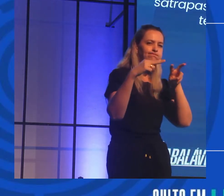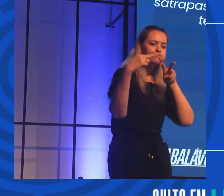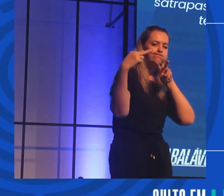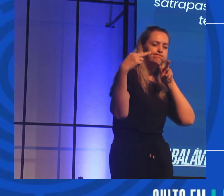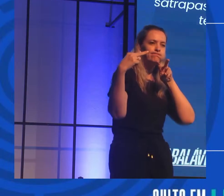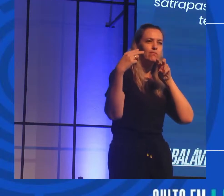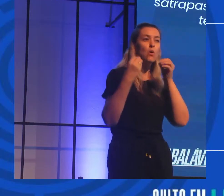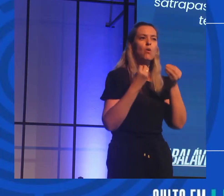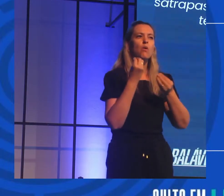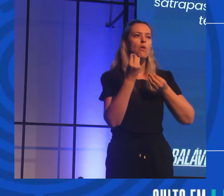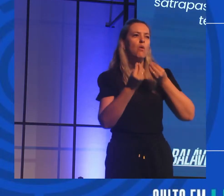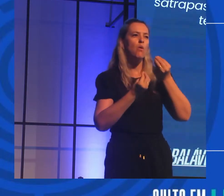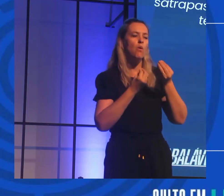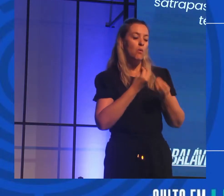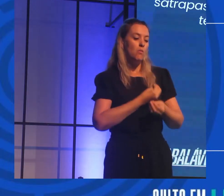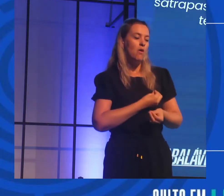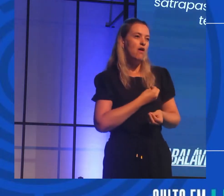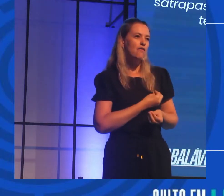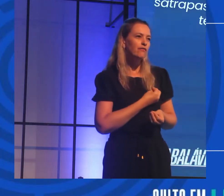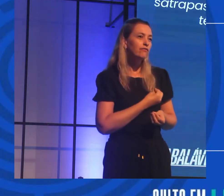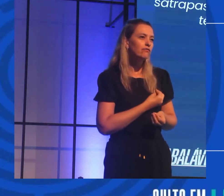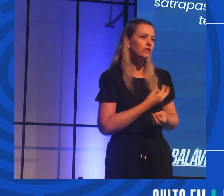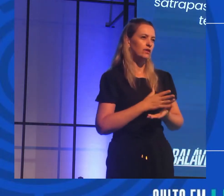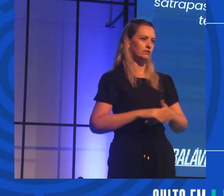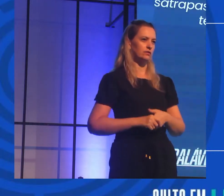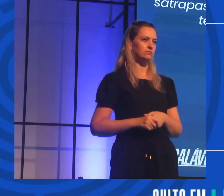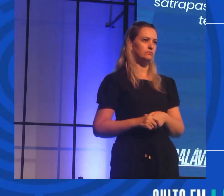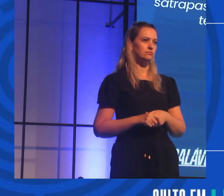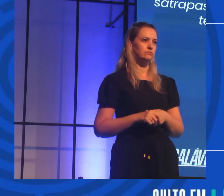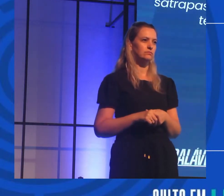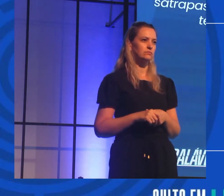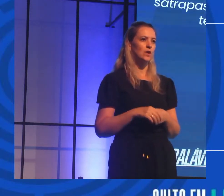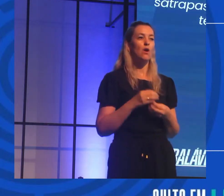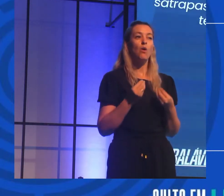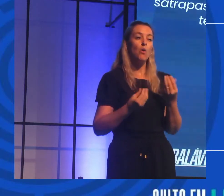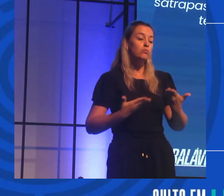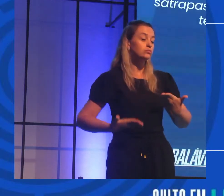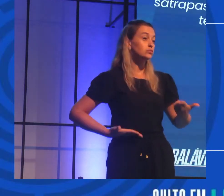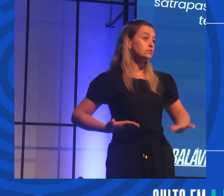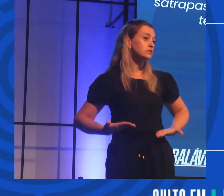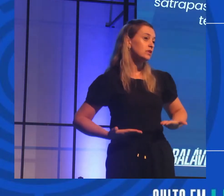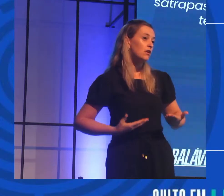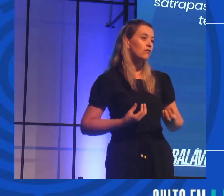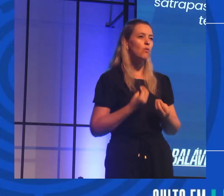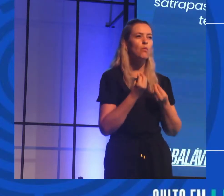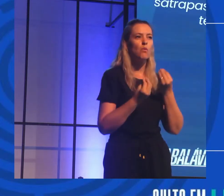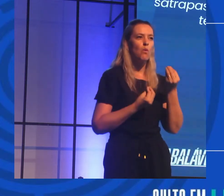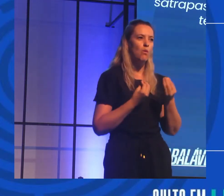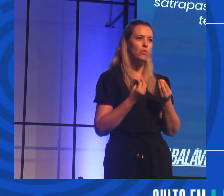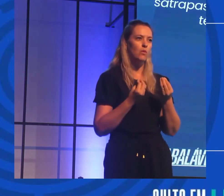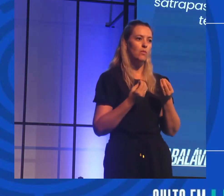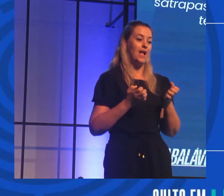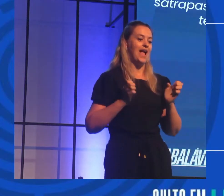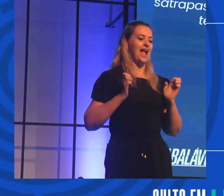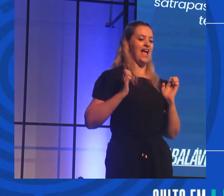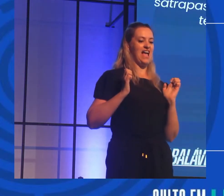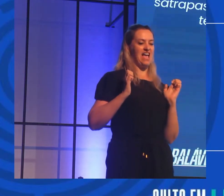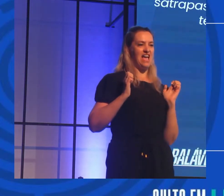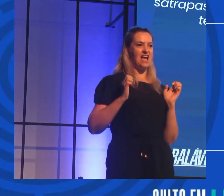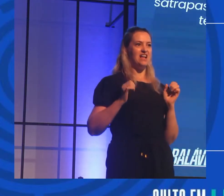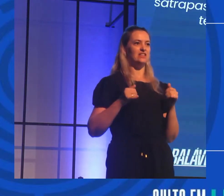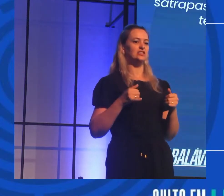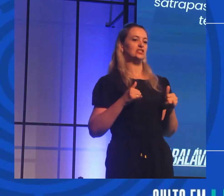fato vivemos a nossa vida e nos distinguimos e damos o nosso melhor, não para o nosso ego, não para dizermos que